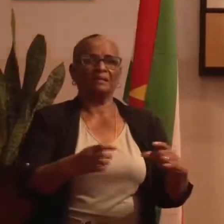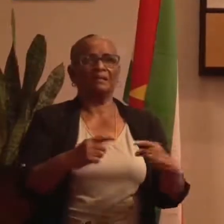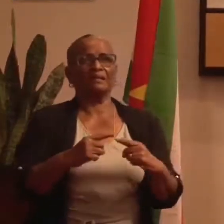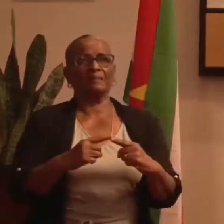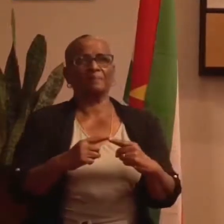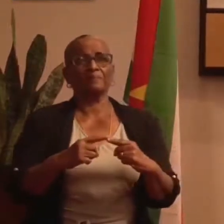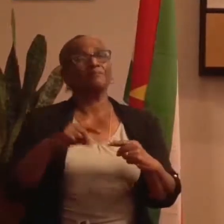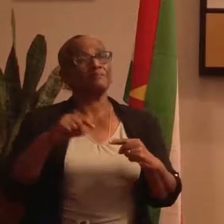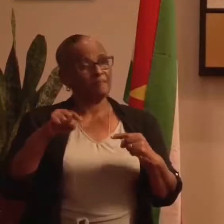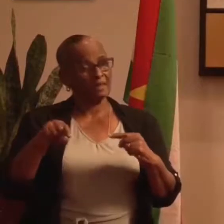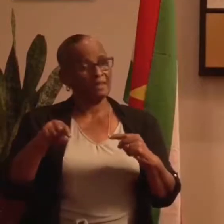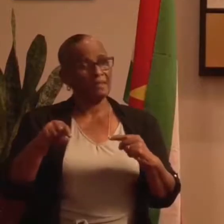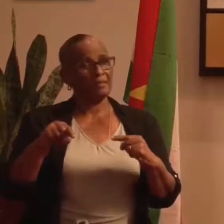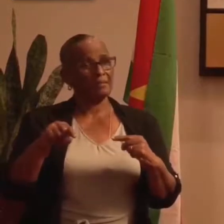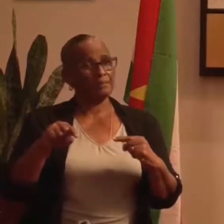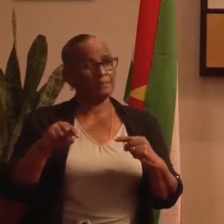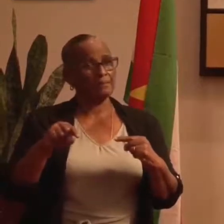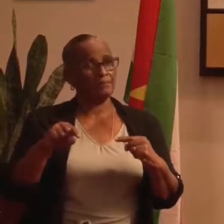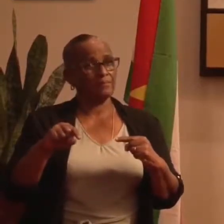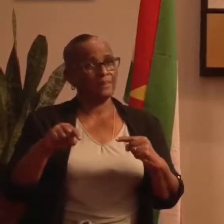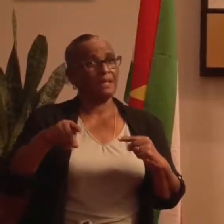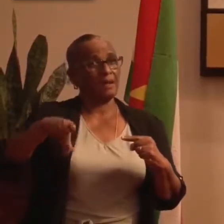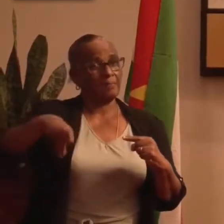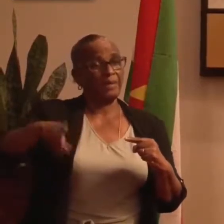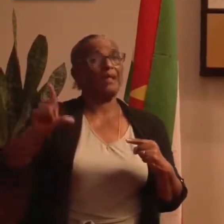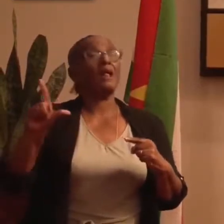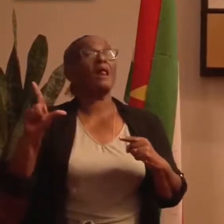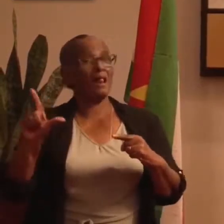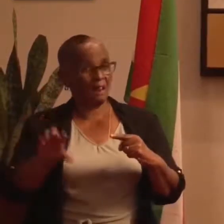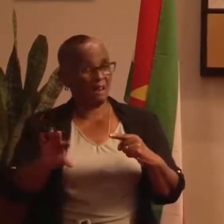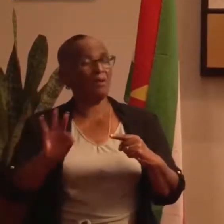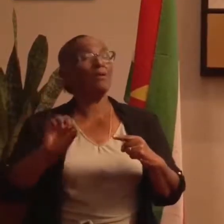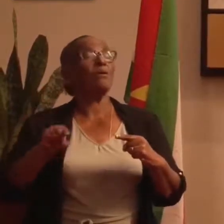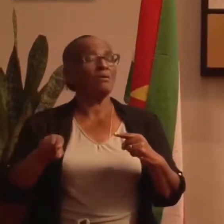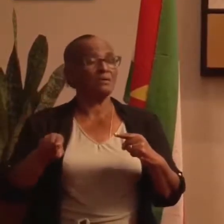En daar hebben we PL.